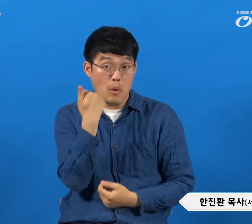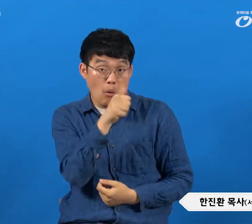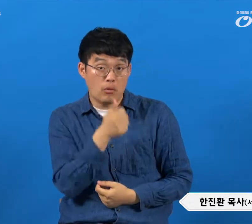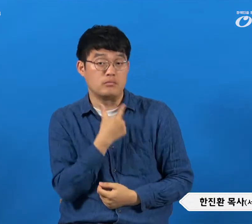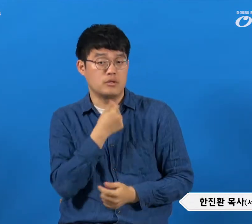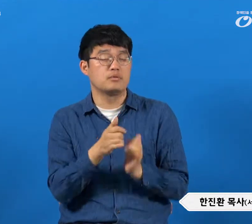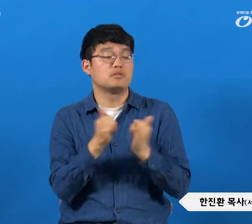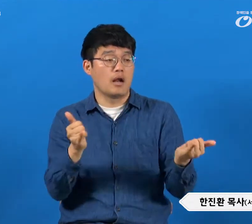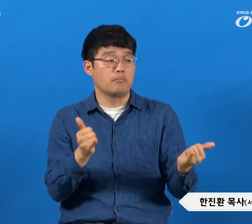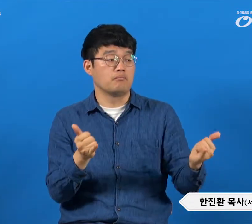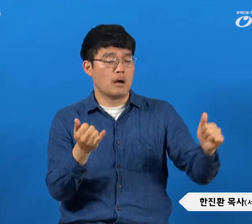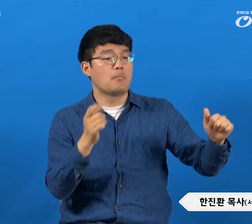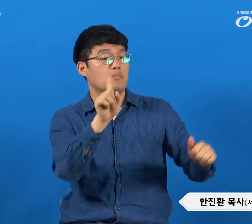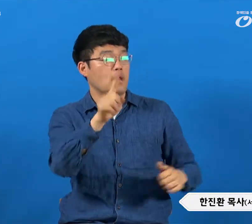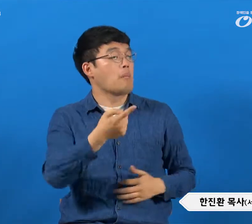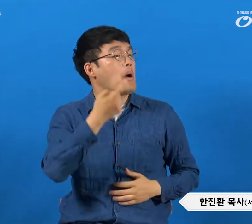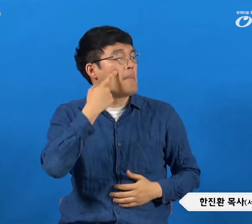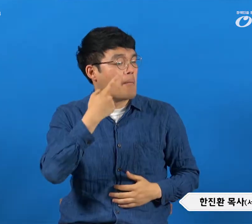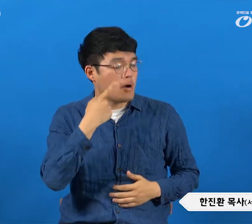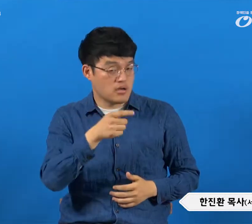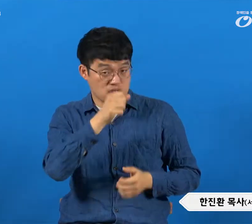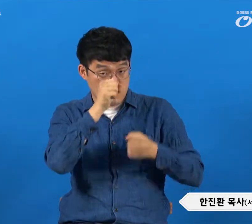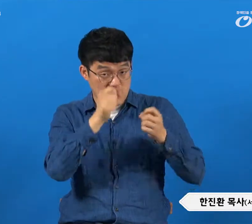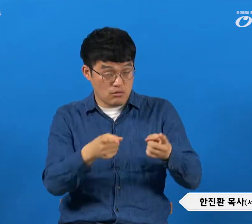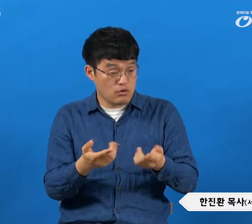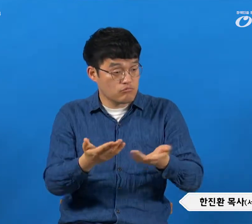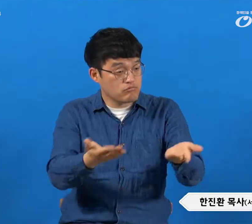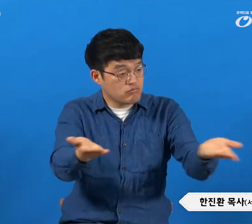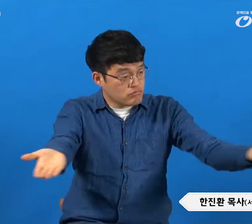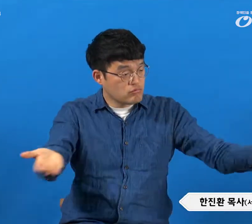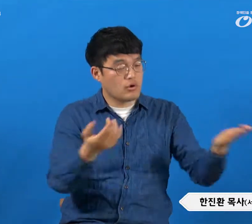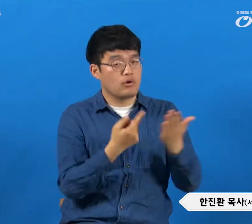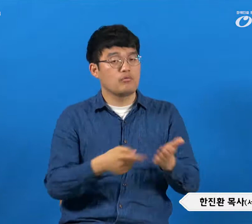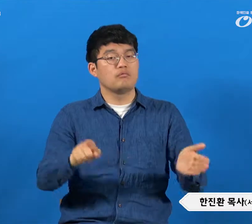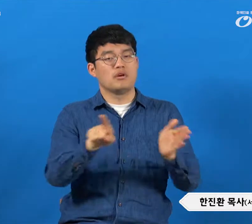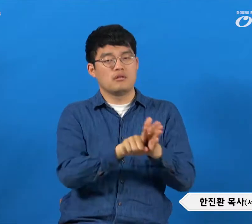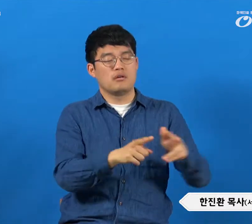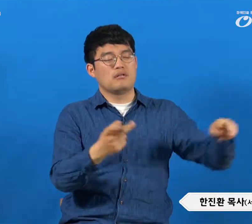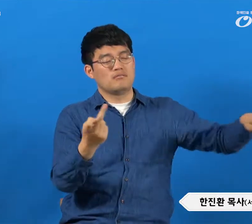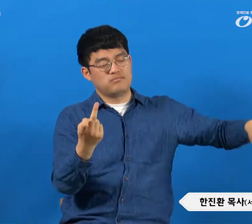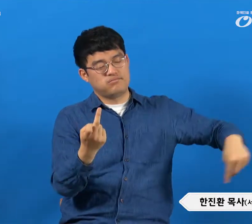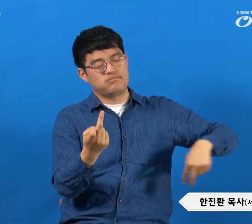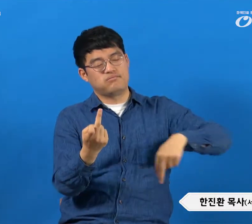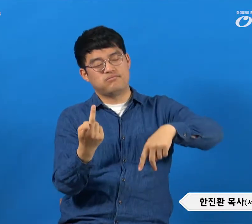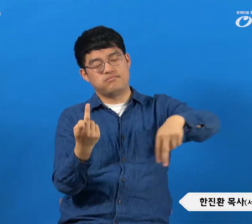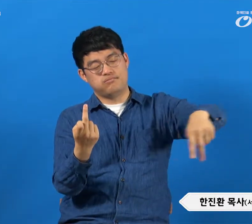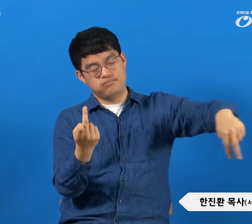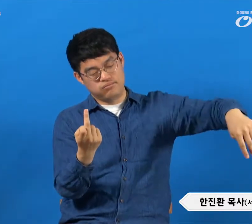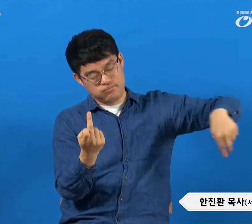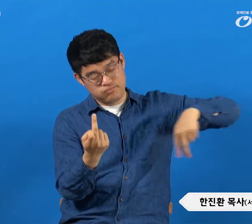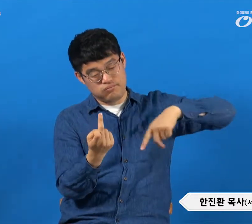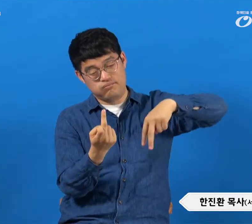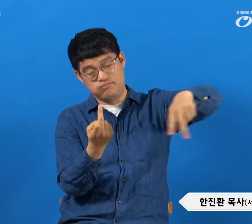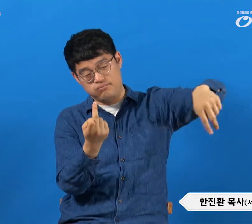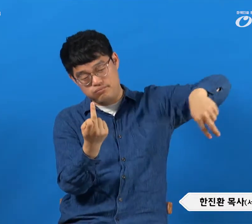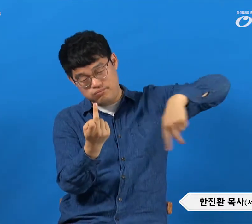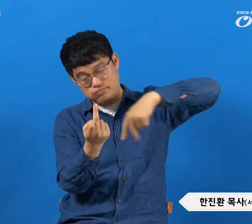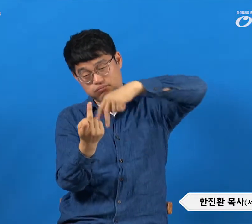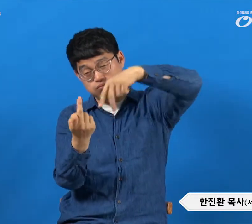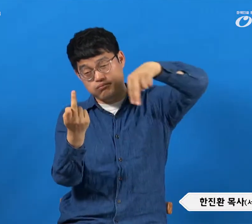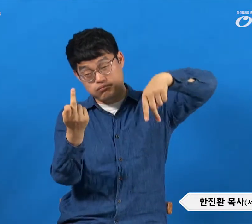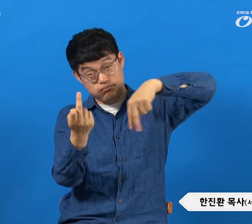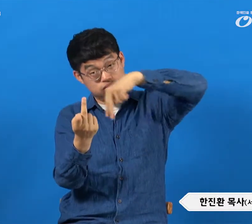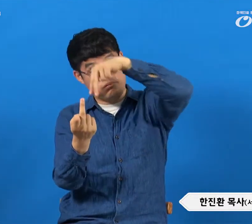사람이 있으면 마음껏 해봐라 하고 기회를 최대한도로 주기 위해서 빙빙 돌아서 먼 길로